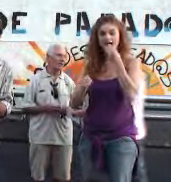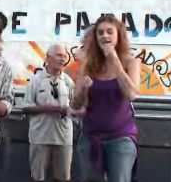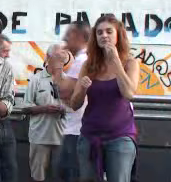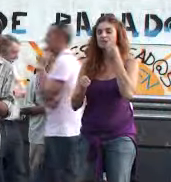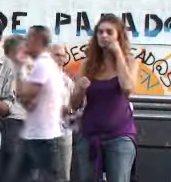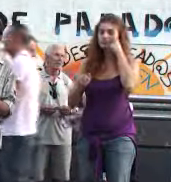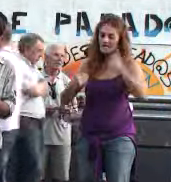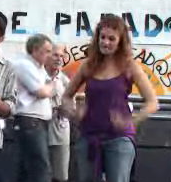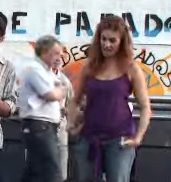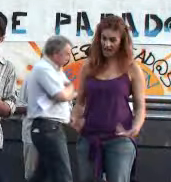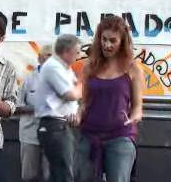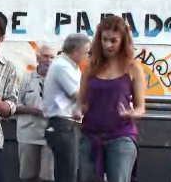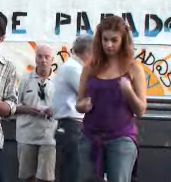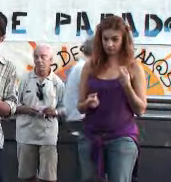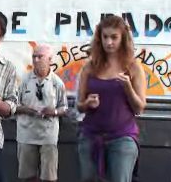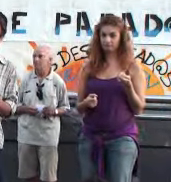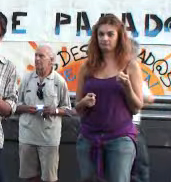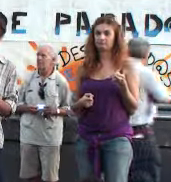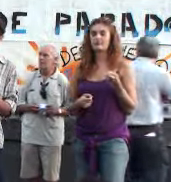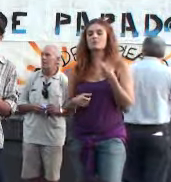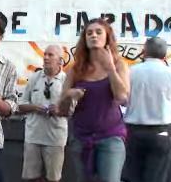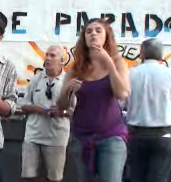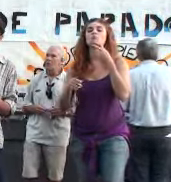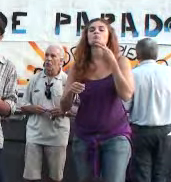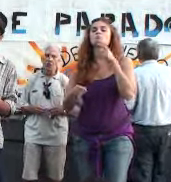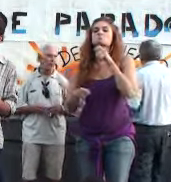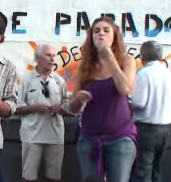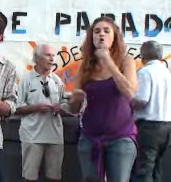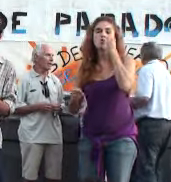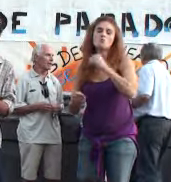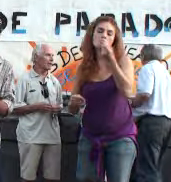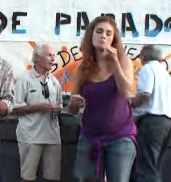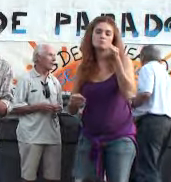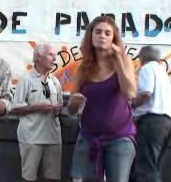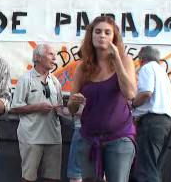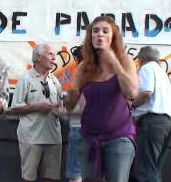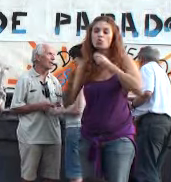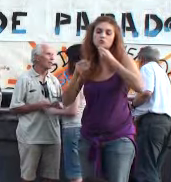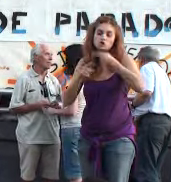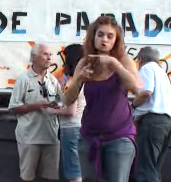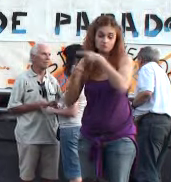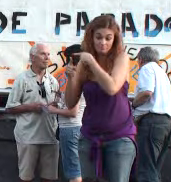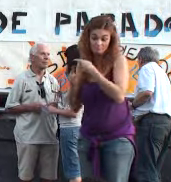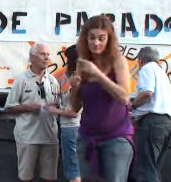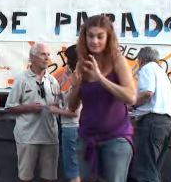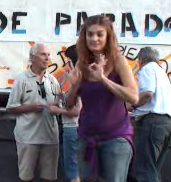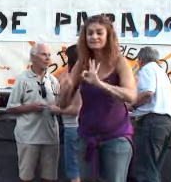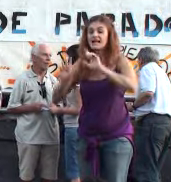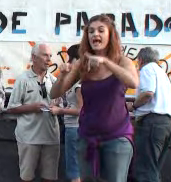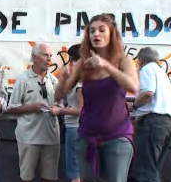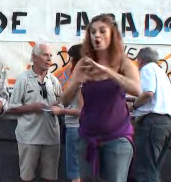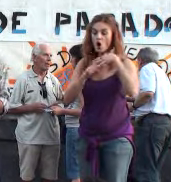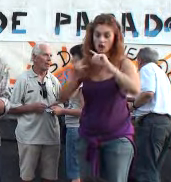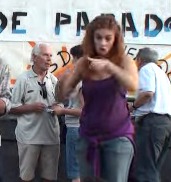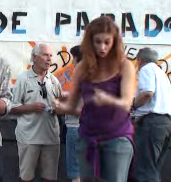posibles, despegando de los productos ecológicos la etiqueta de consumo elitista. Una cooperativa dedicada a